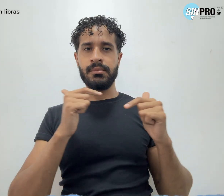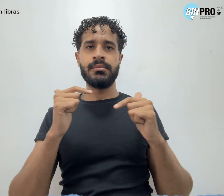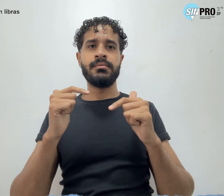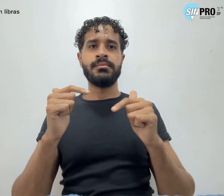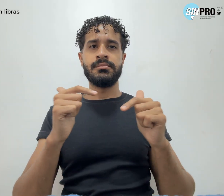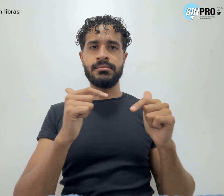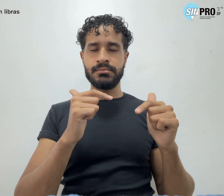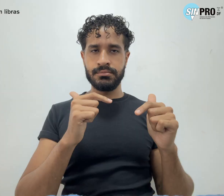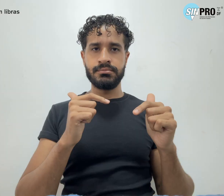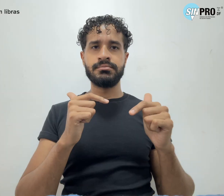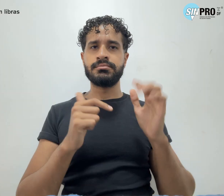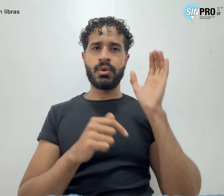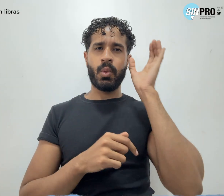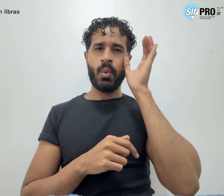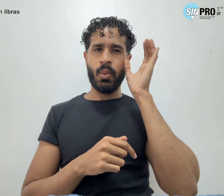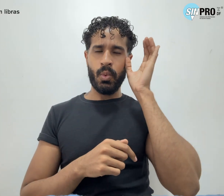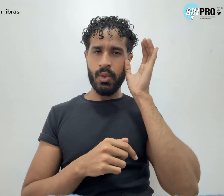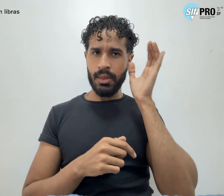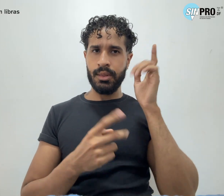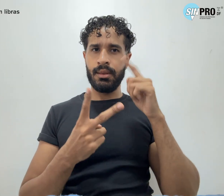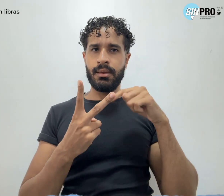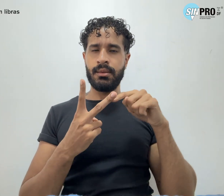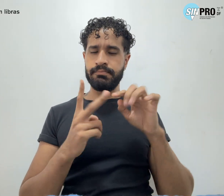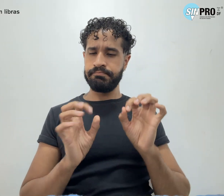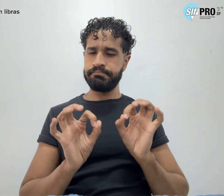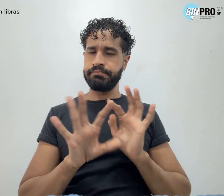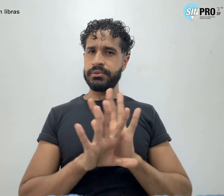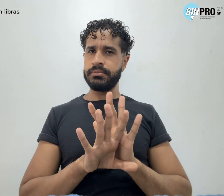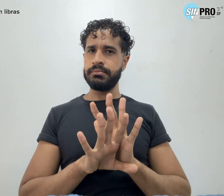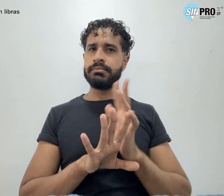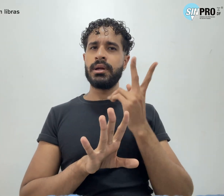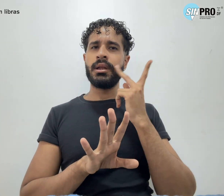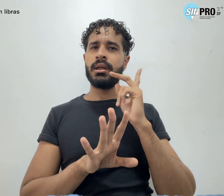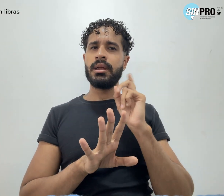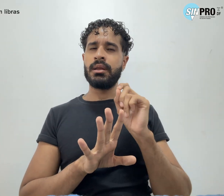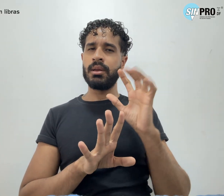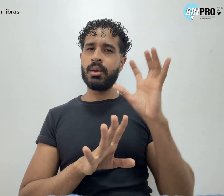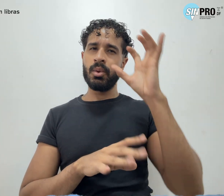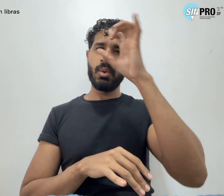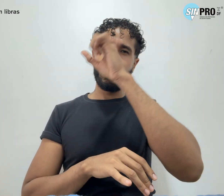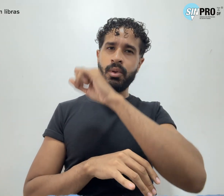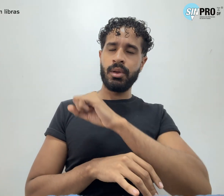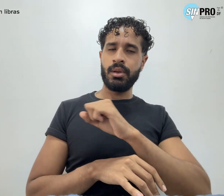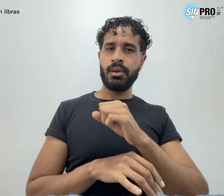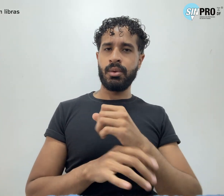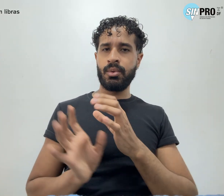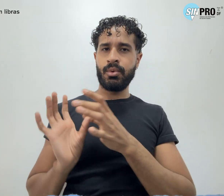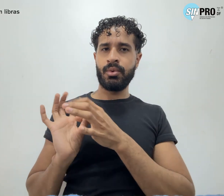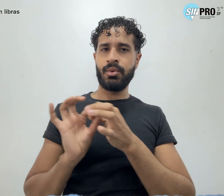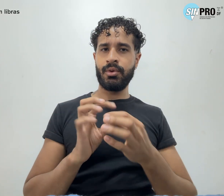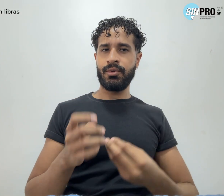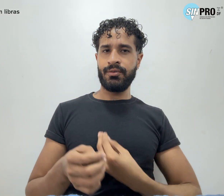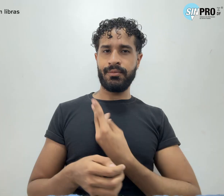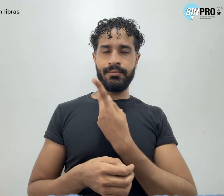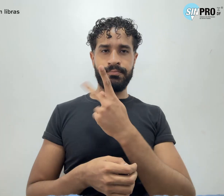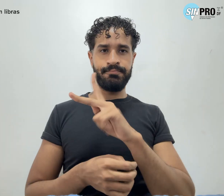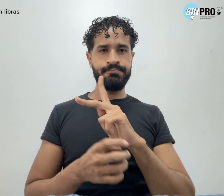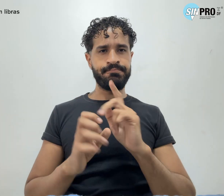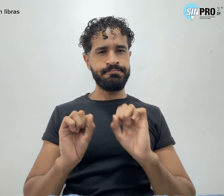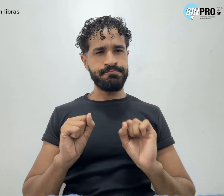trabalhadoras conscientes, preparados para compreender sua condição, defensores de